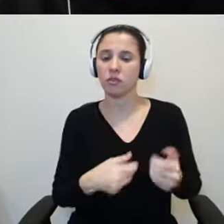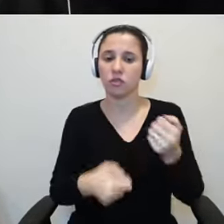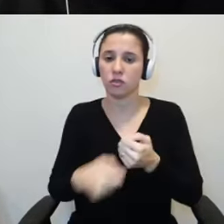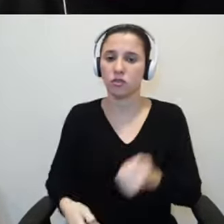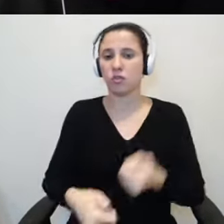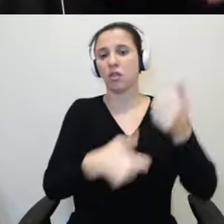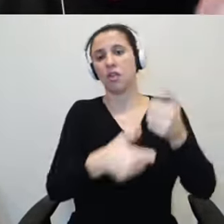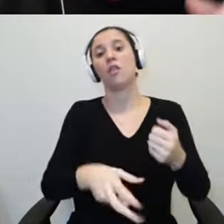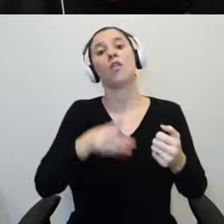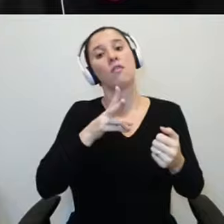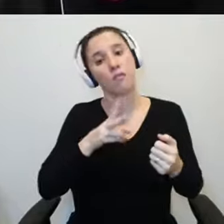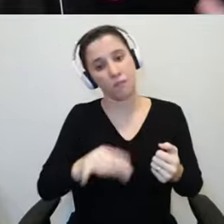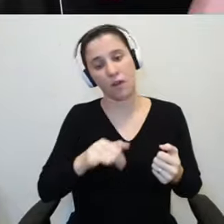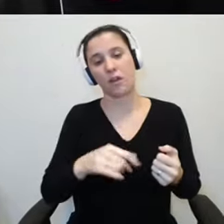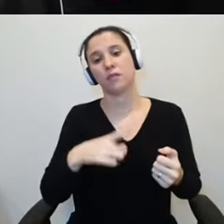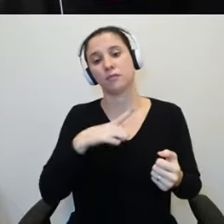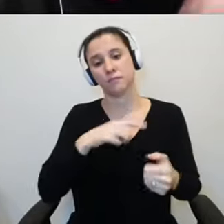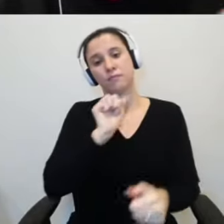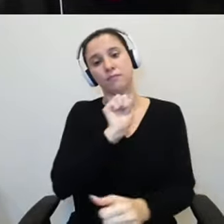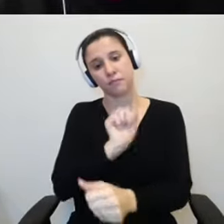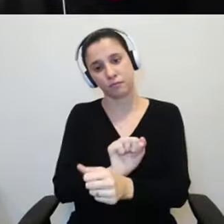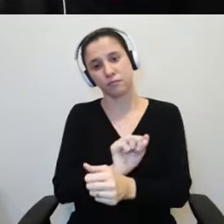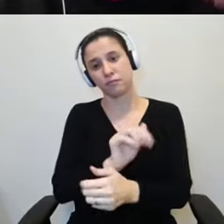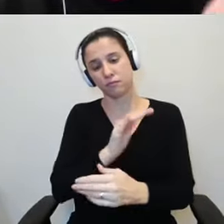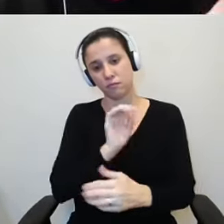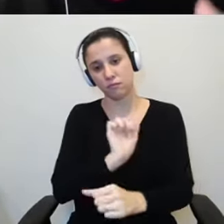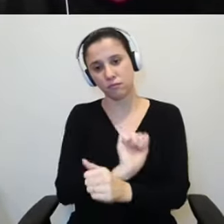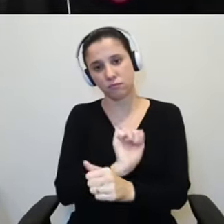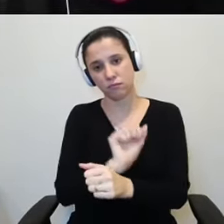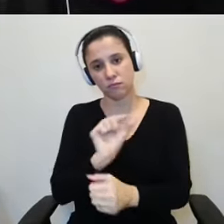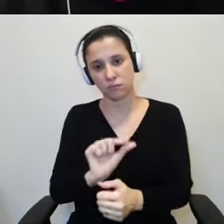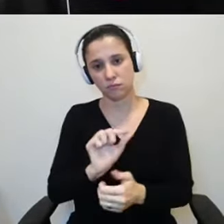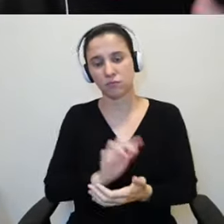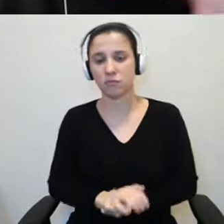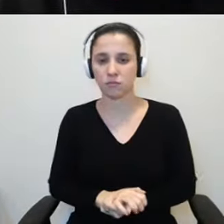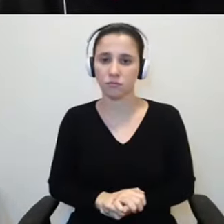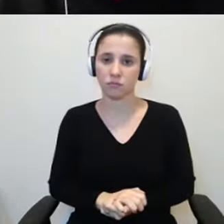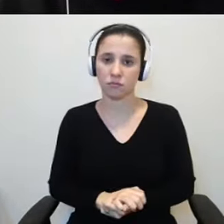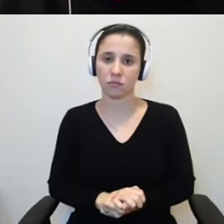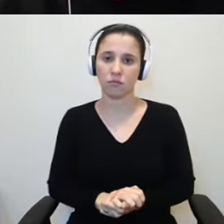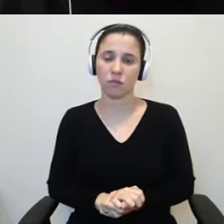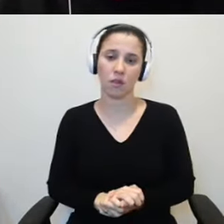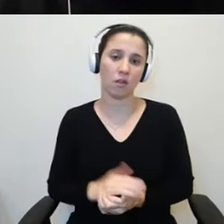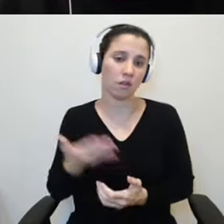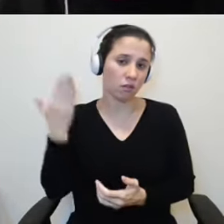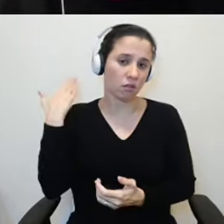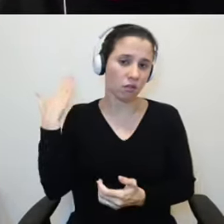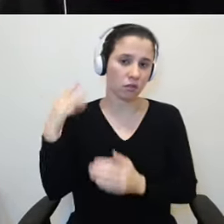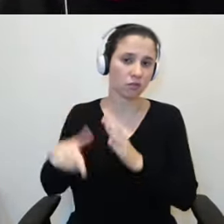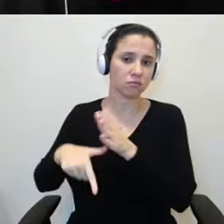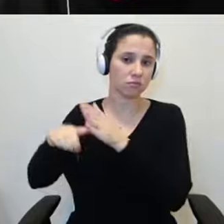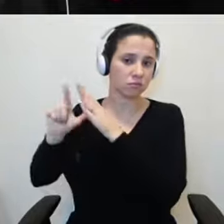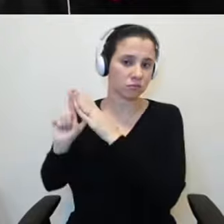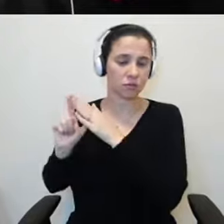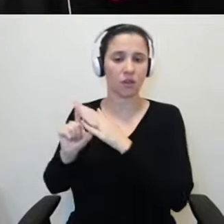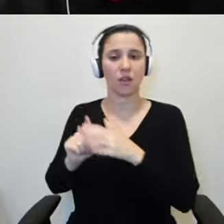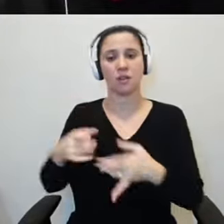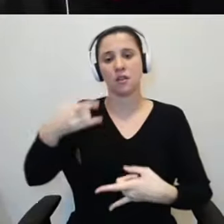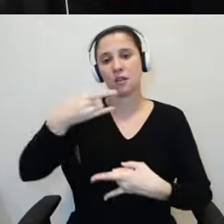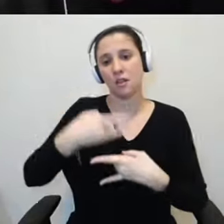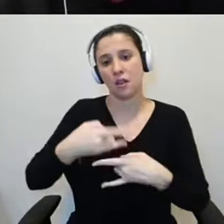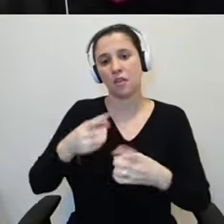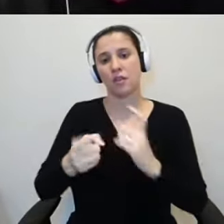Lá atrás, quando foram perguntados nas outras lives e outras reuniões, afeta, vamos dizer assim, as férias e tudo mais?